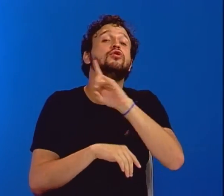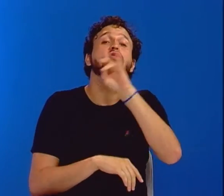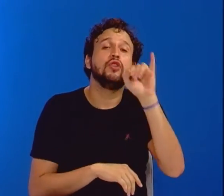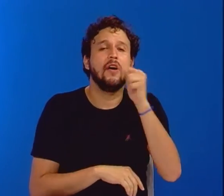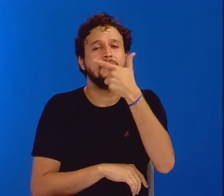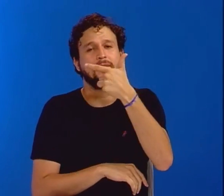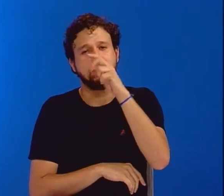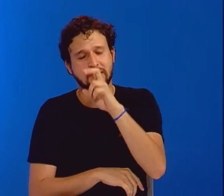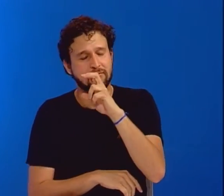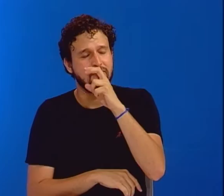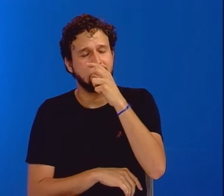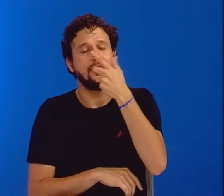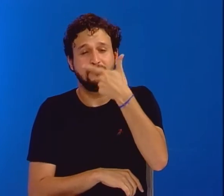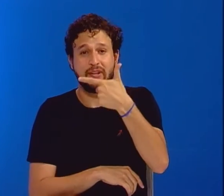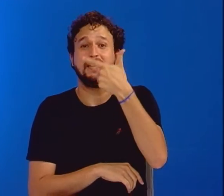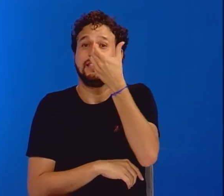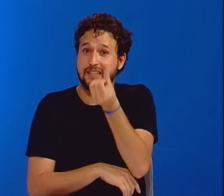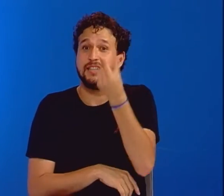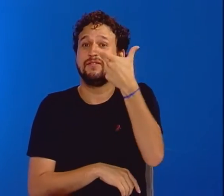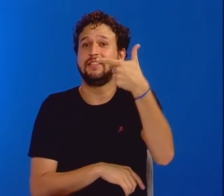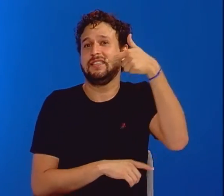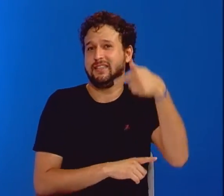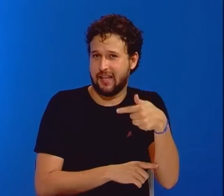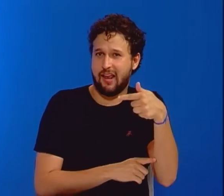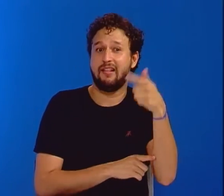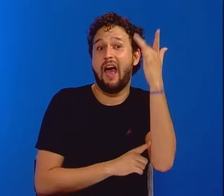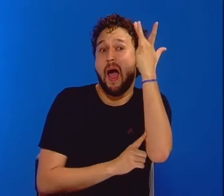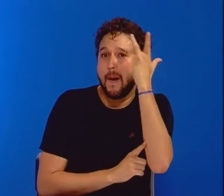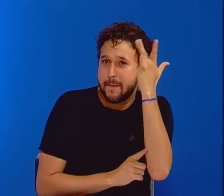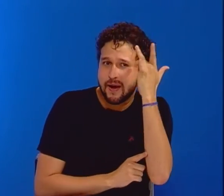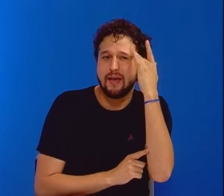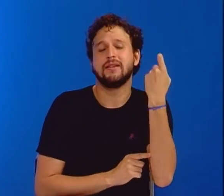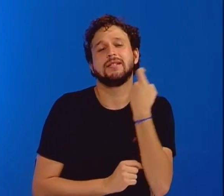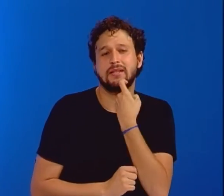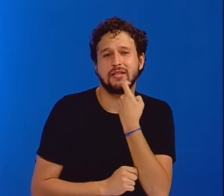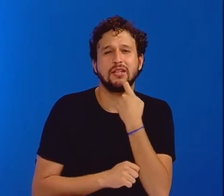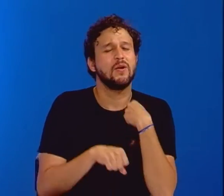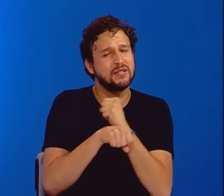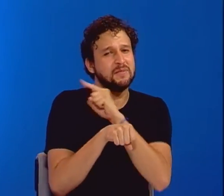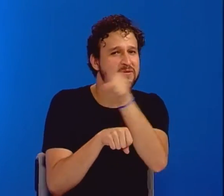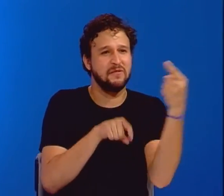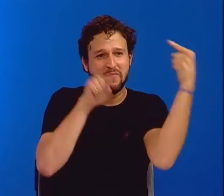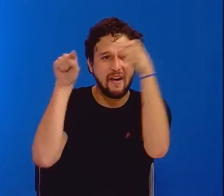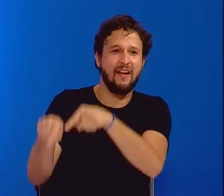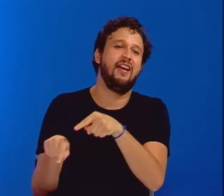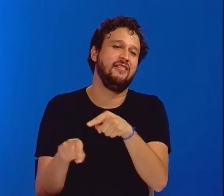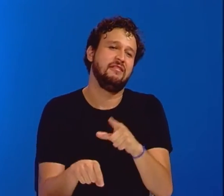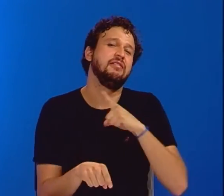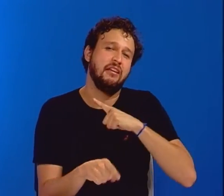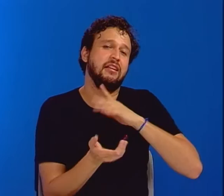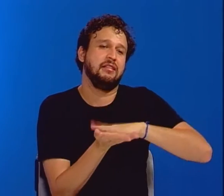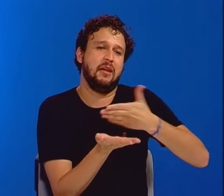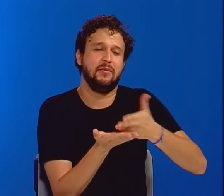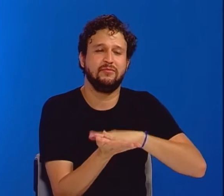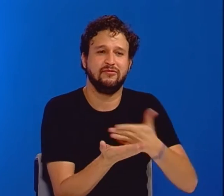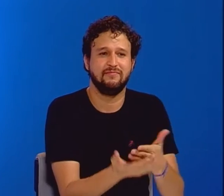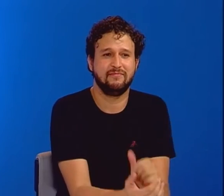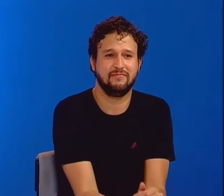programação à tarde e à noite, nos dias 26 e 27, amanhã, no caso, e sexta-feira. E eu espero que vocês possam participar. A gente vai